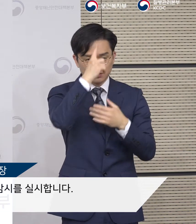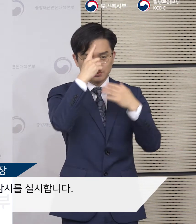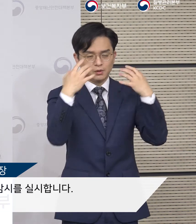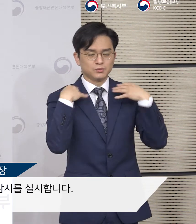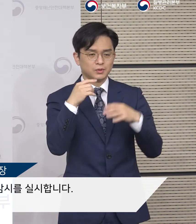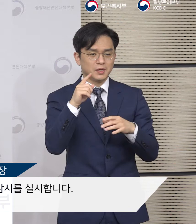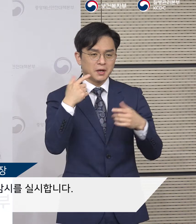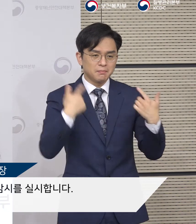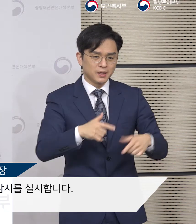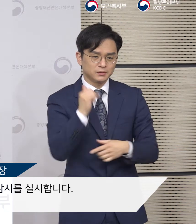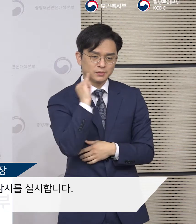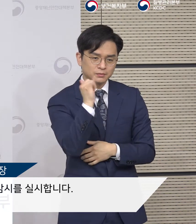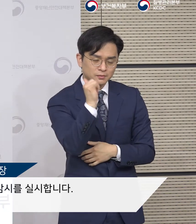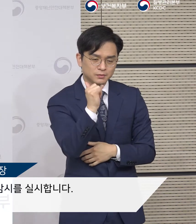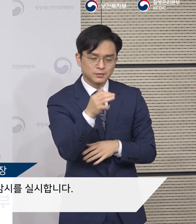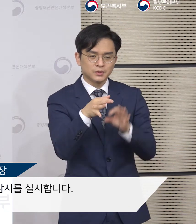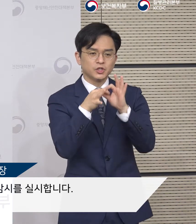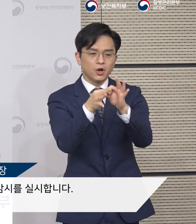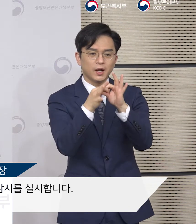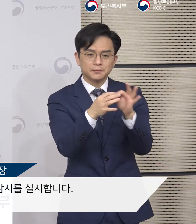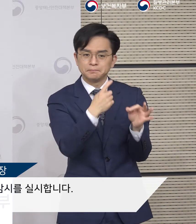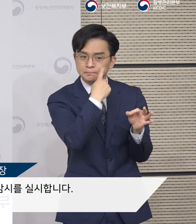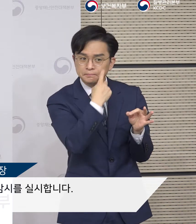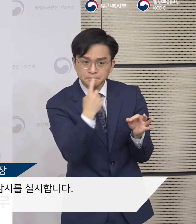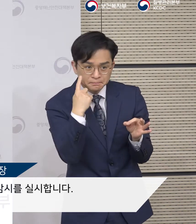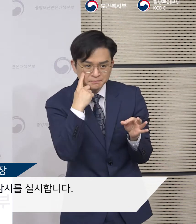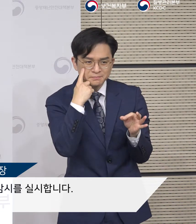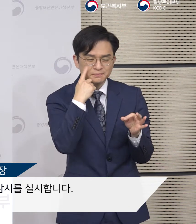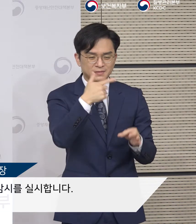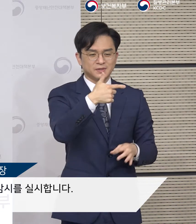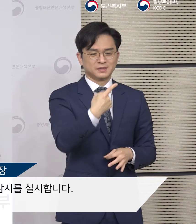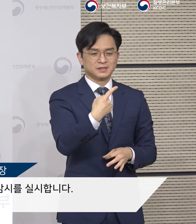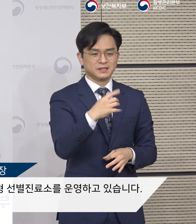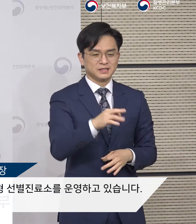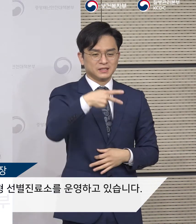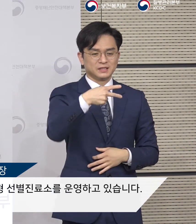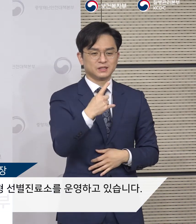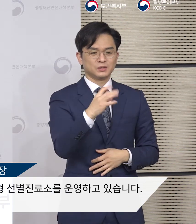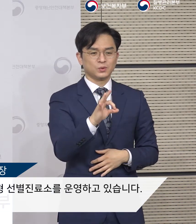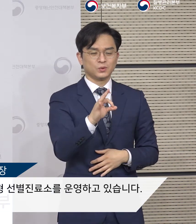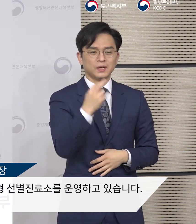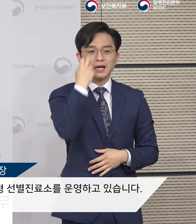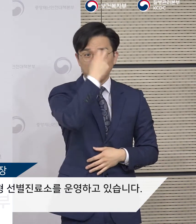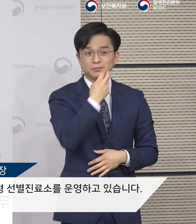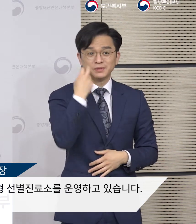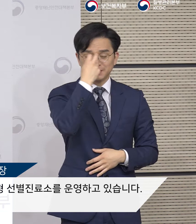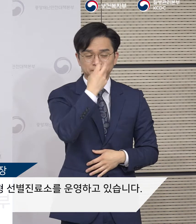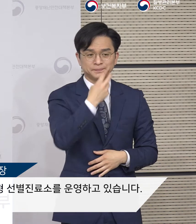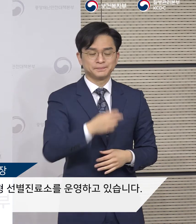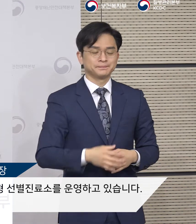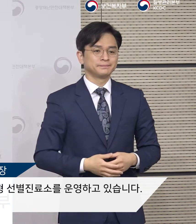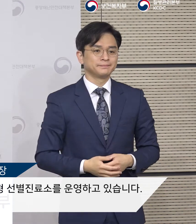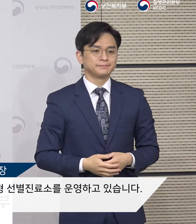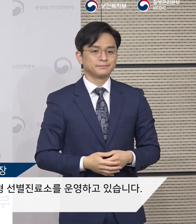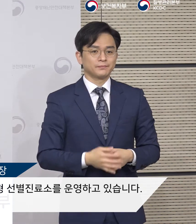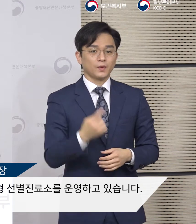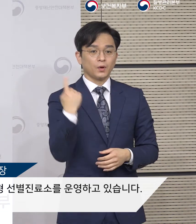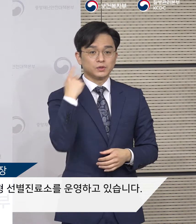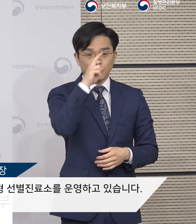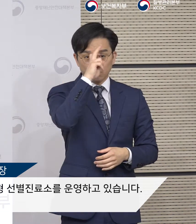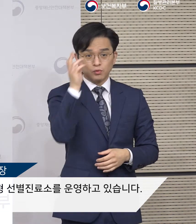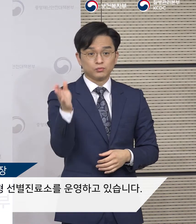점검을 확인하는 강화된 능동 감시를 실시합니다. 신속한 진단 검사를 위해 어제